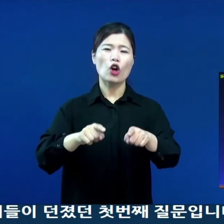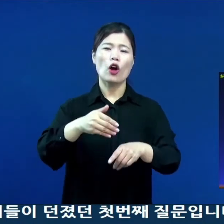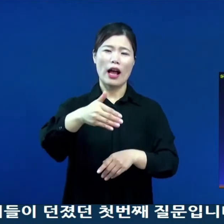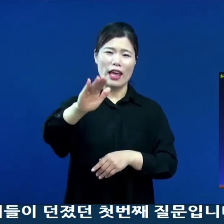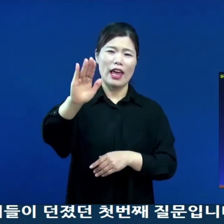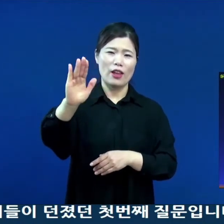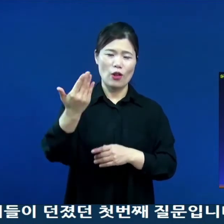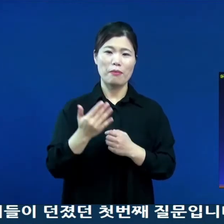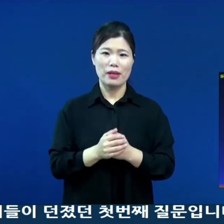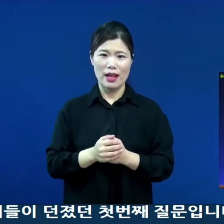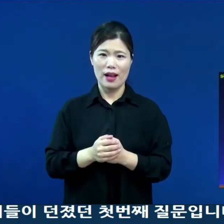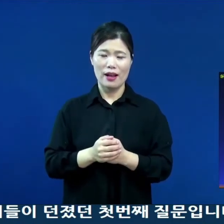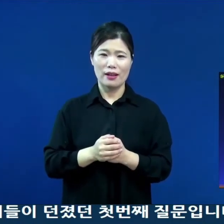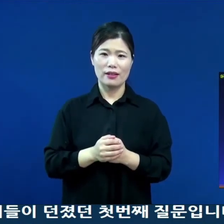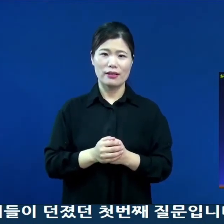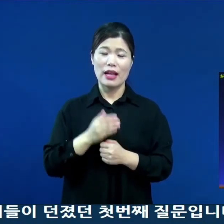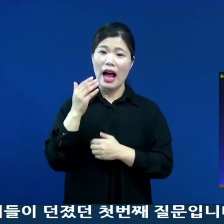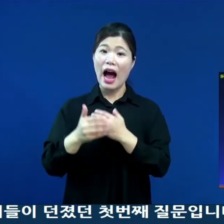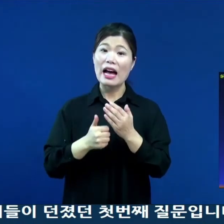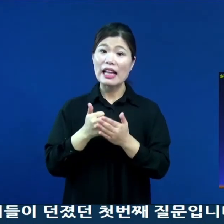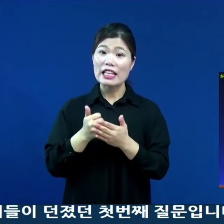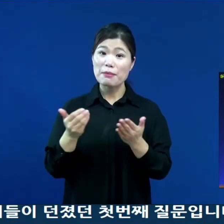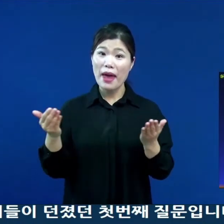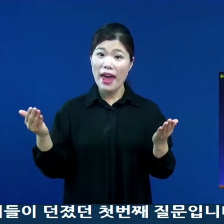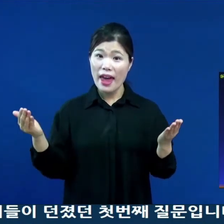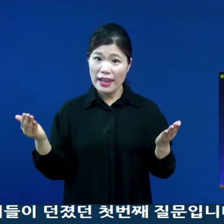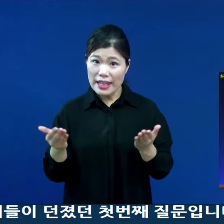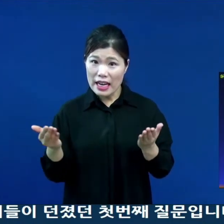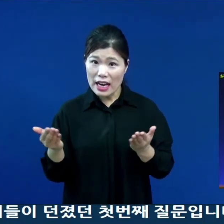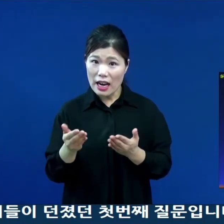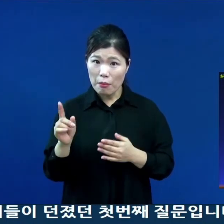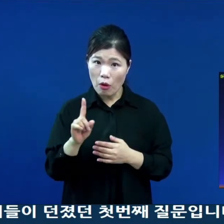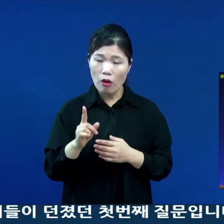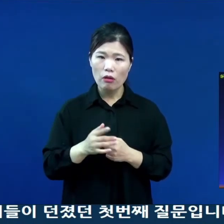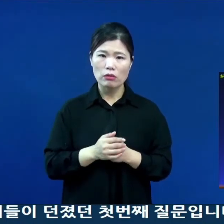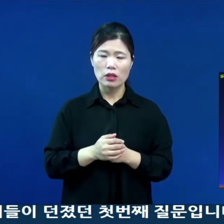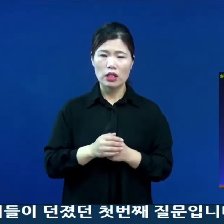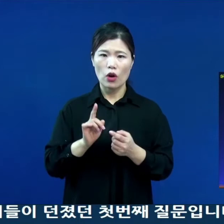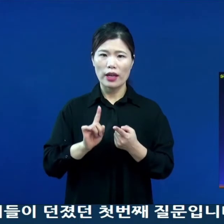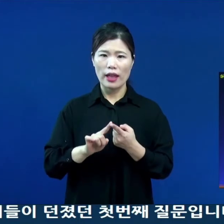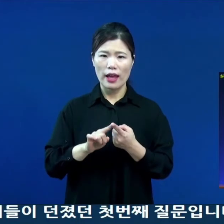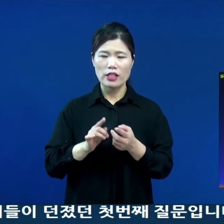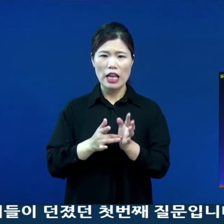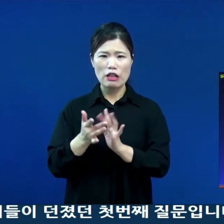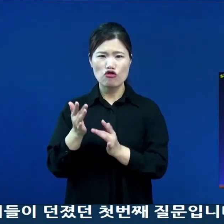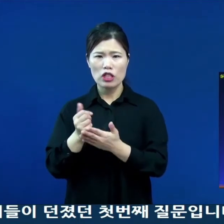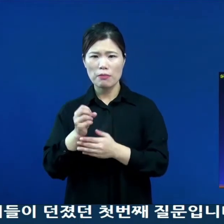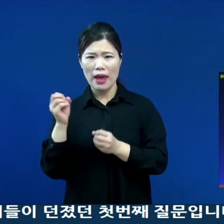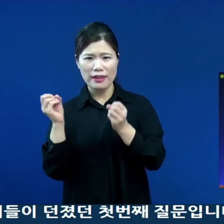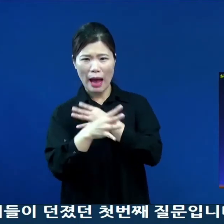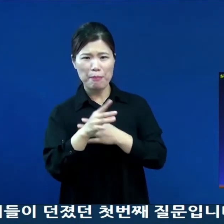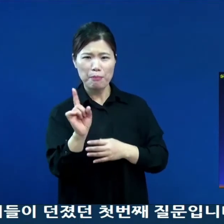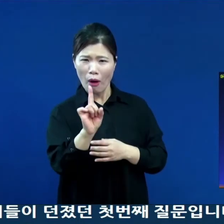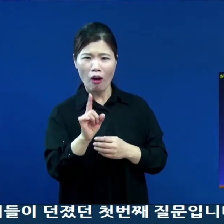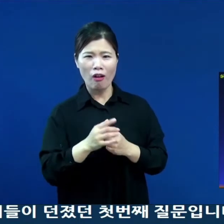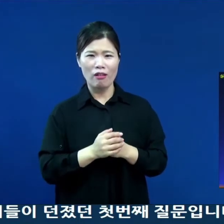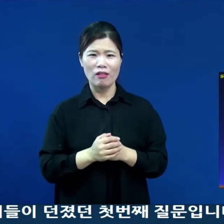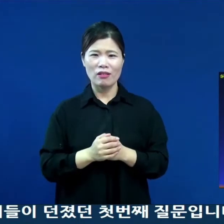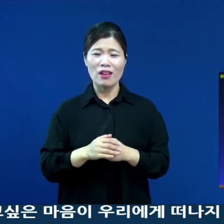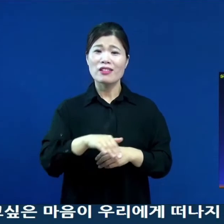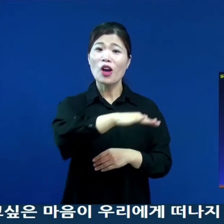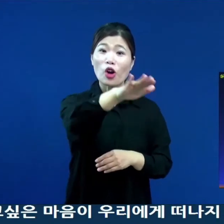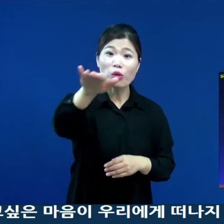일. 자, 이 질문을 예수님이 뭐라고 답하실까 궁금하지 않으세요? 우리도 이렇게